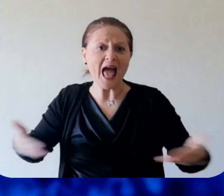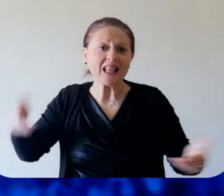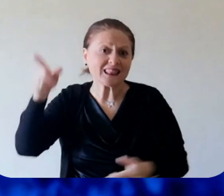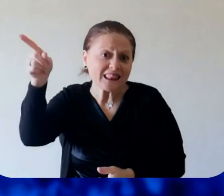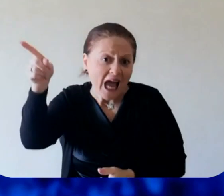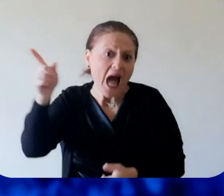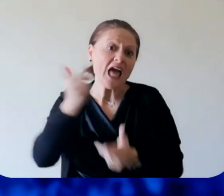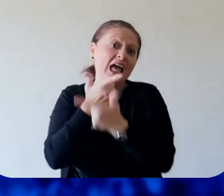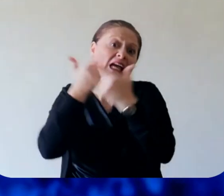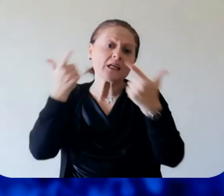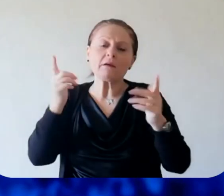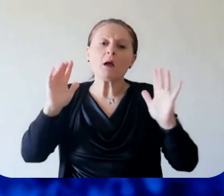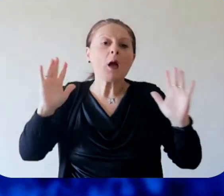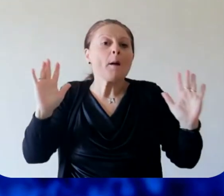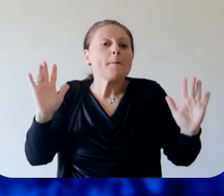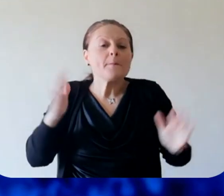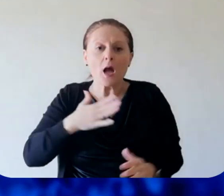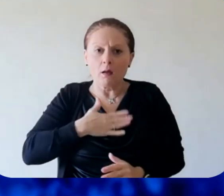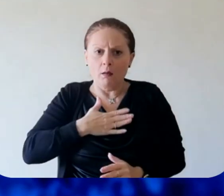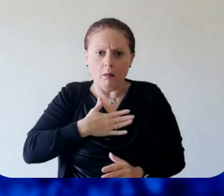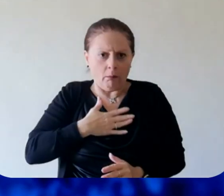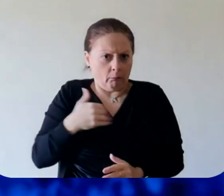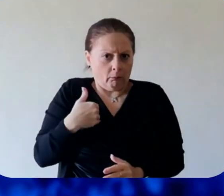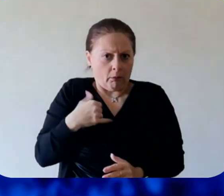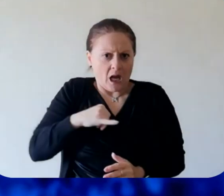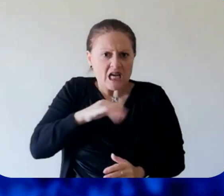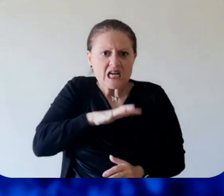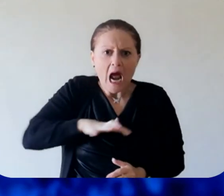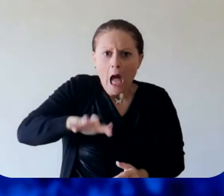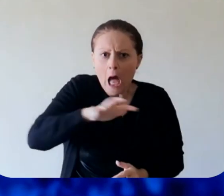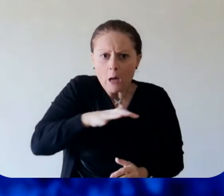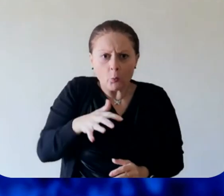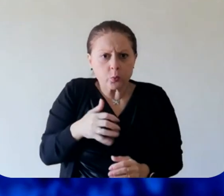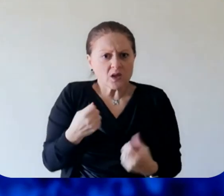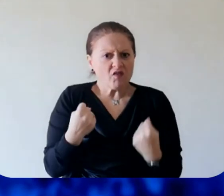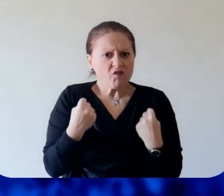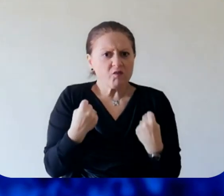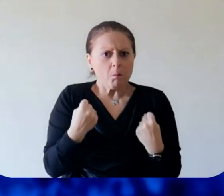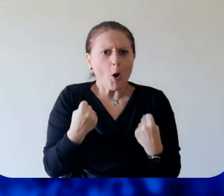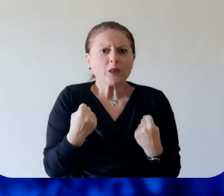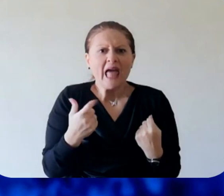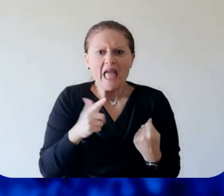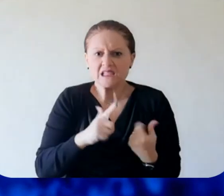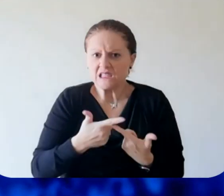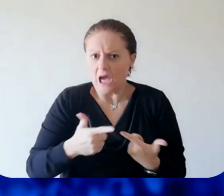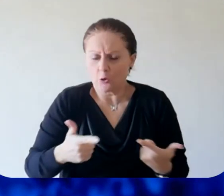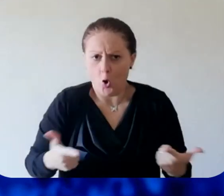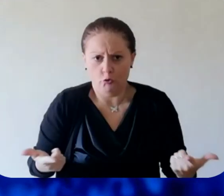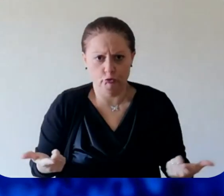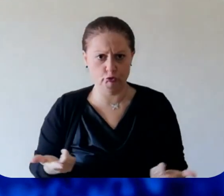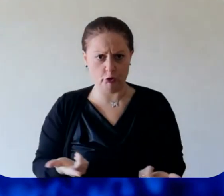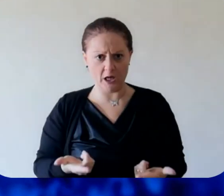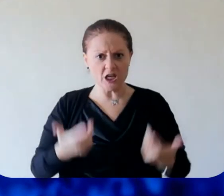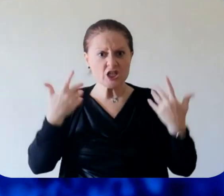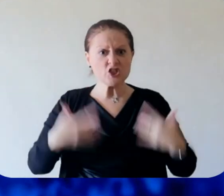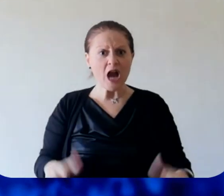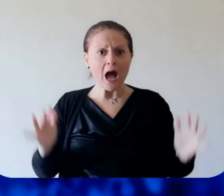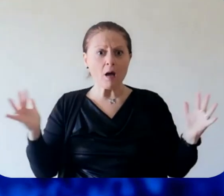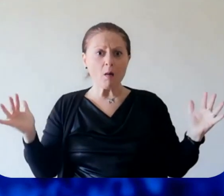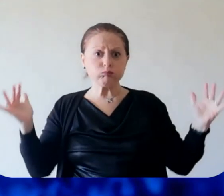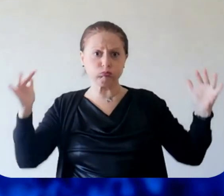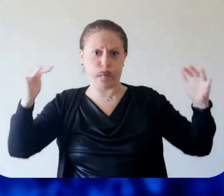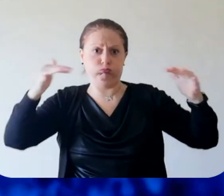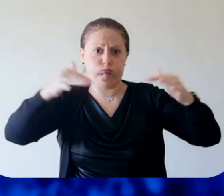nella nostra provincia. La nostra provincia, così come non ha le forze dal punto di vista sanitario per reggere ad un impatto